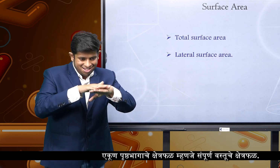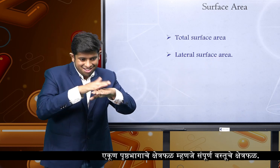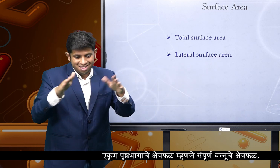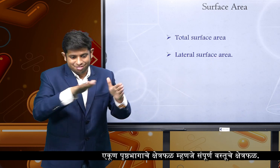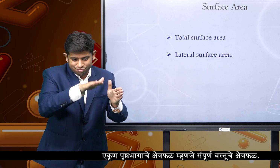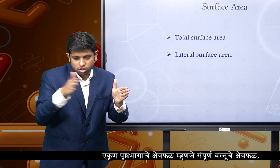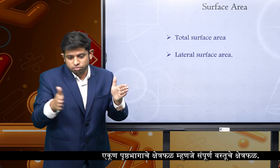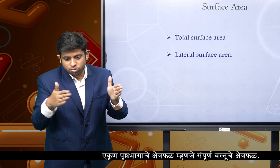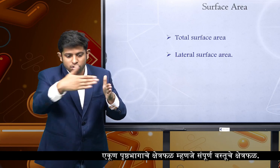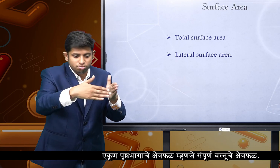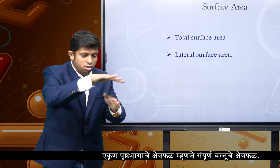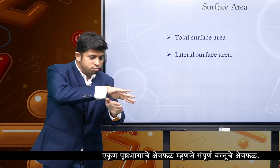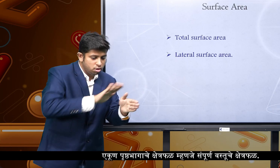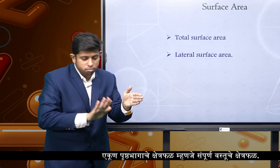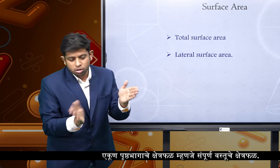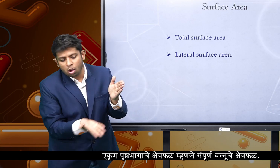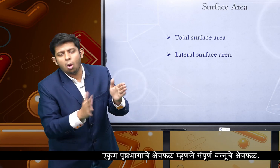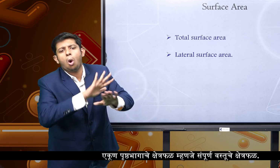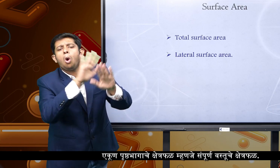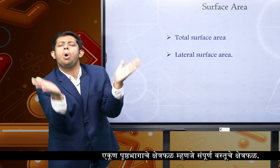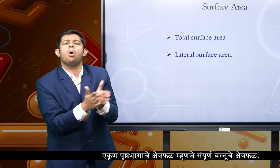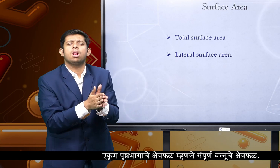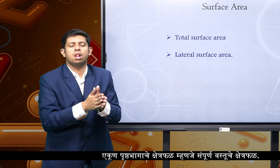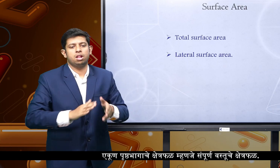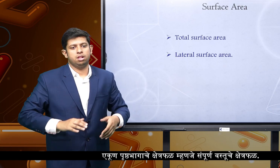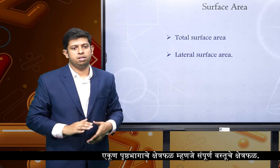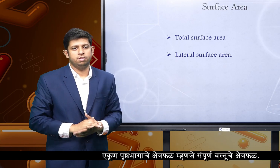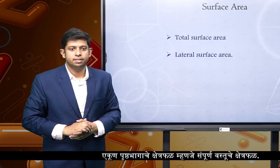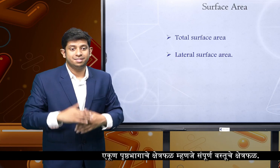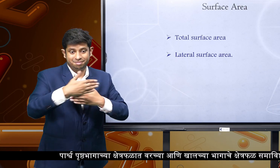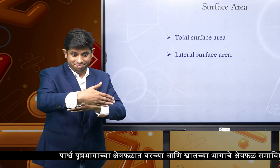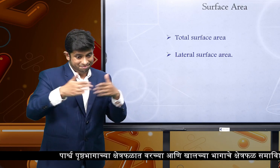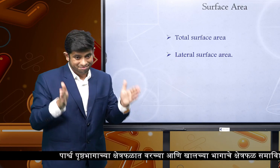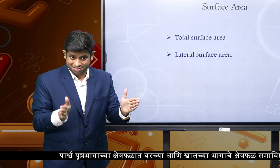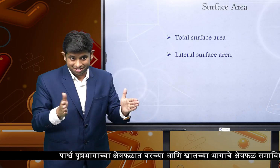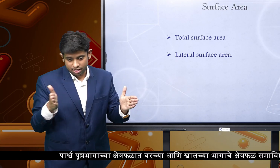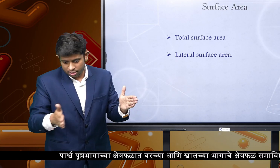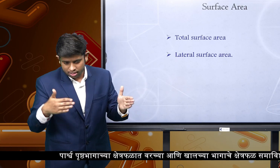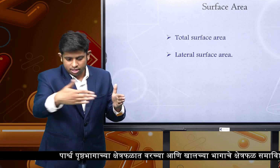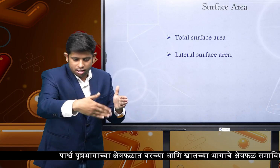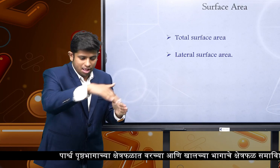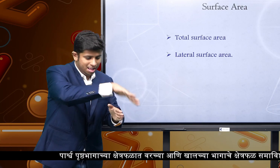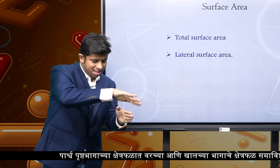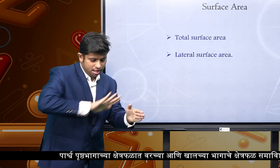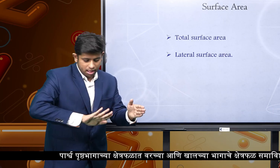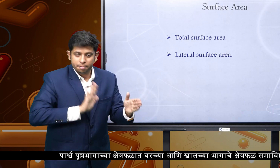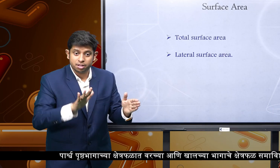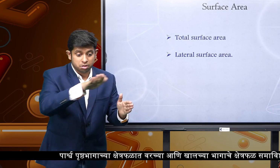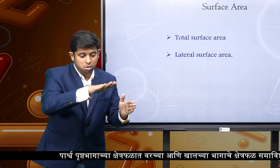म्हणून एकूण पृष्ठभागाचे क्षेत्रफळ म्हणजे संपूर्ण वस्तूचे क्षेत्रफळ. पार्श्व पृष्ठभागाचे क्षेत्रफळात वरच्या आणि